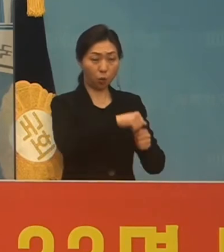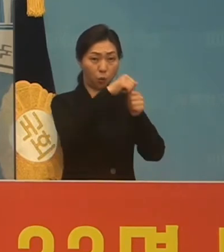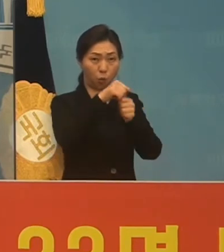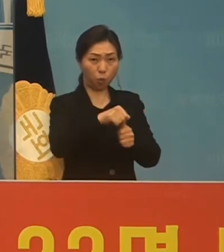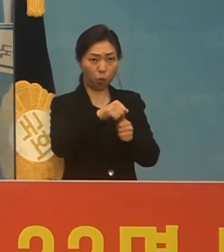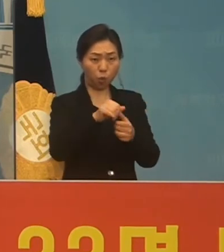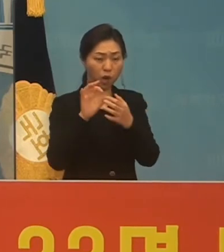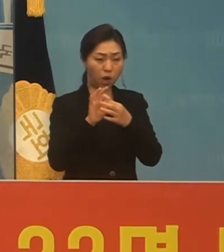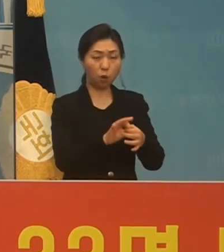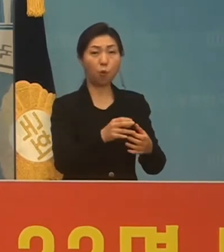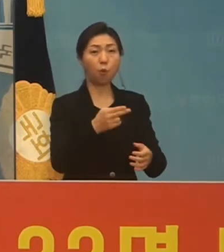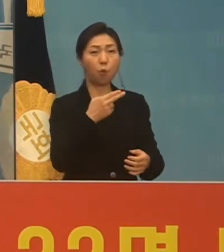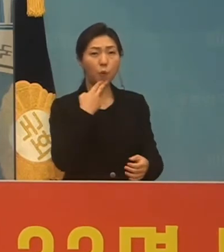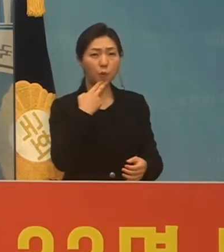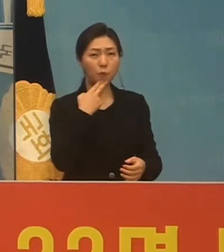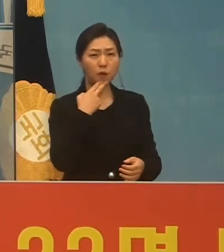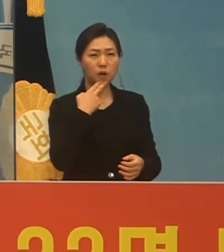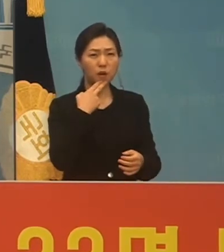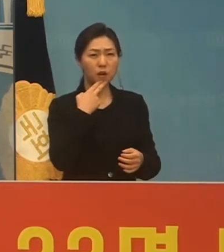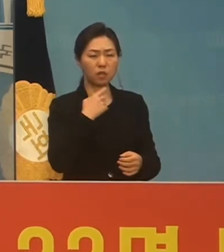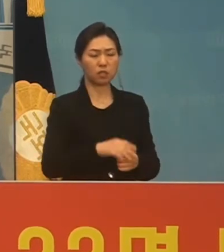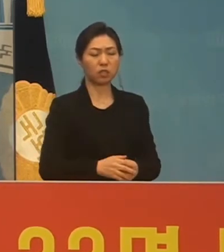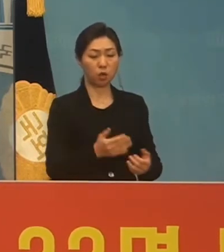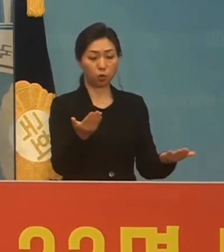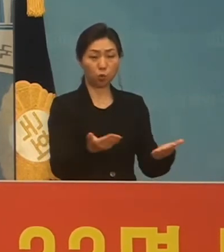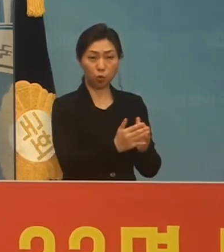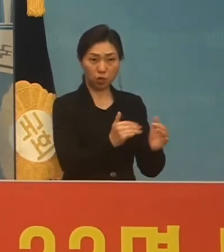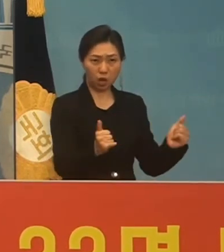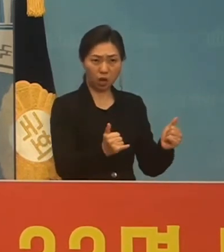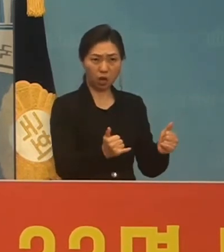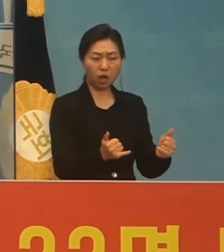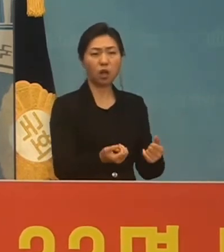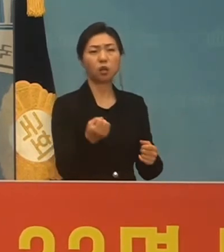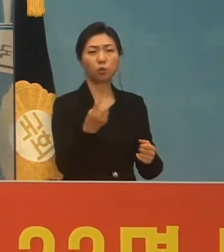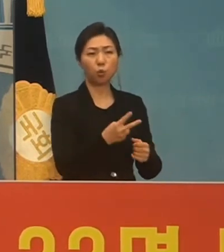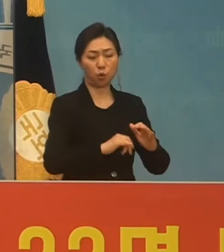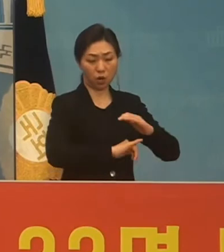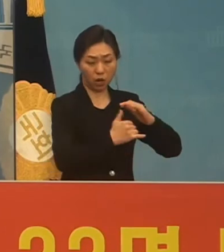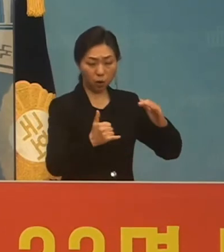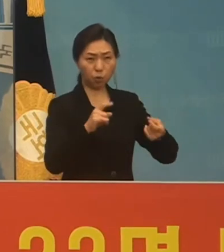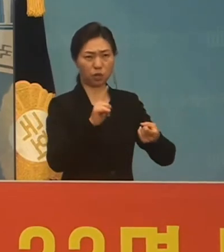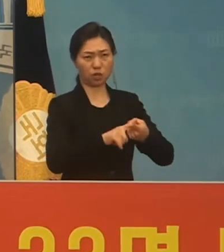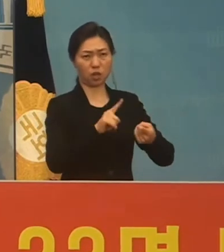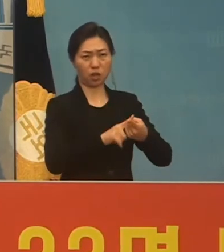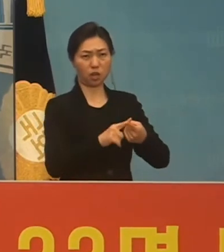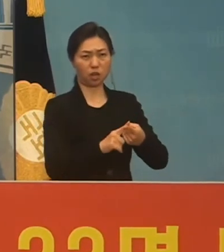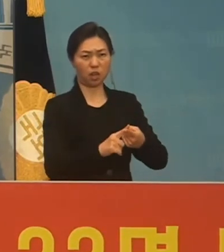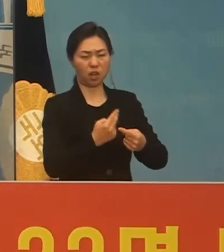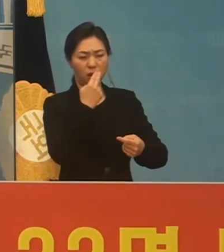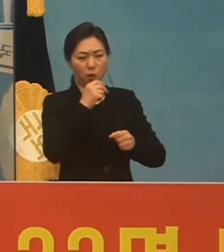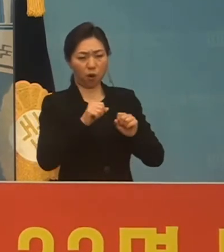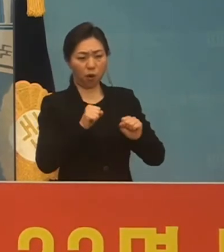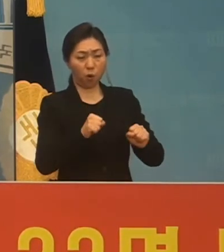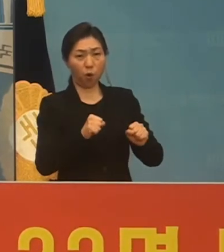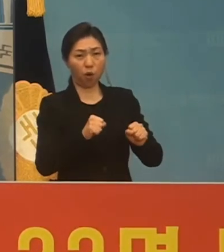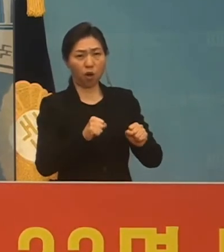2년마다 노동자와 그 가족들의 생계 목숨줄을 쥐고 고용 불안을 야기하고